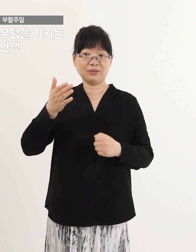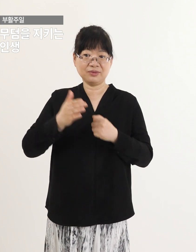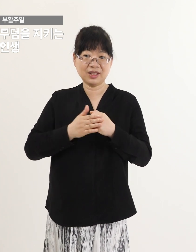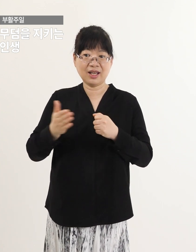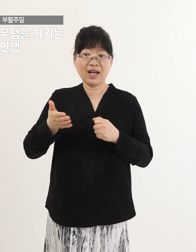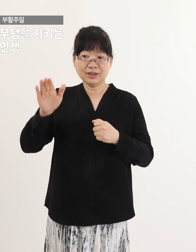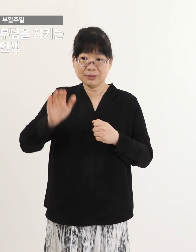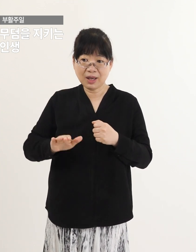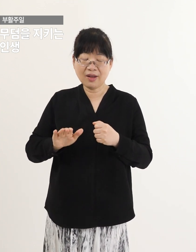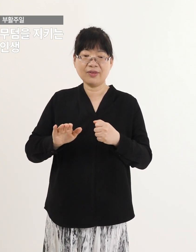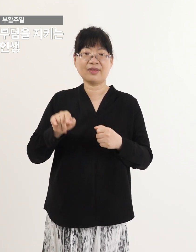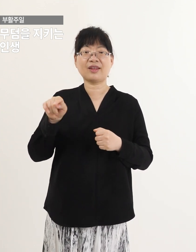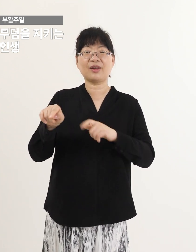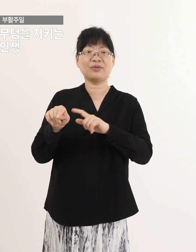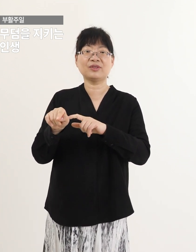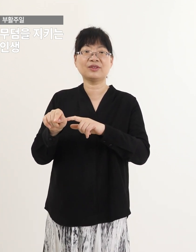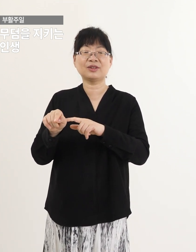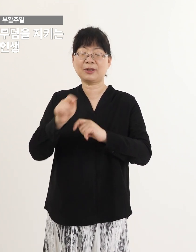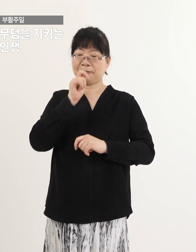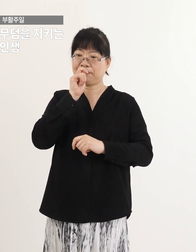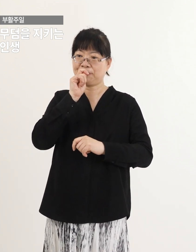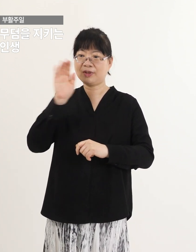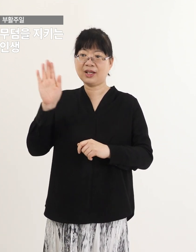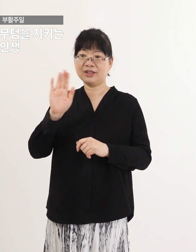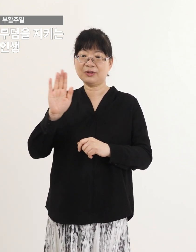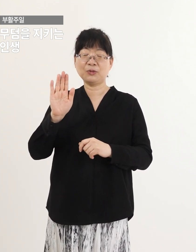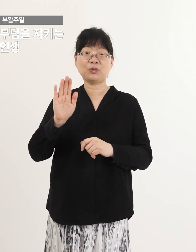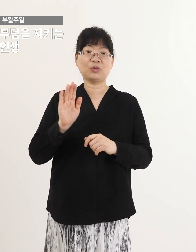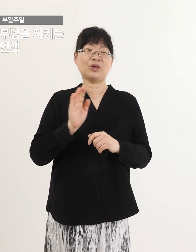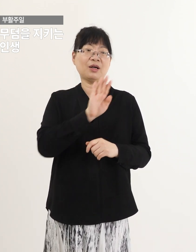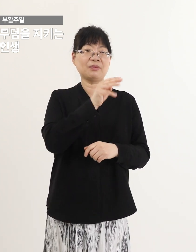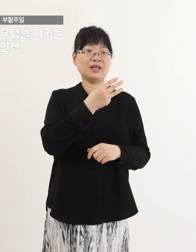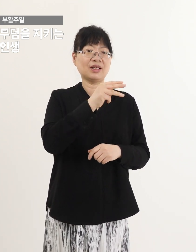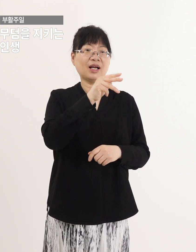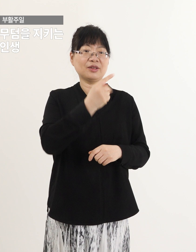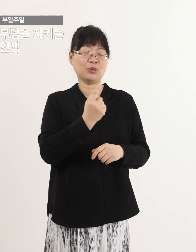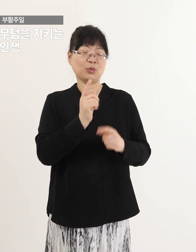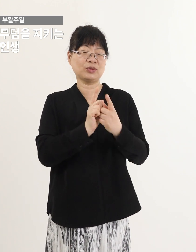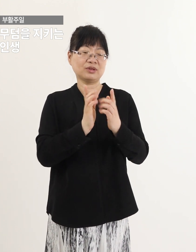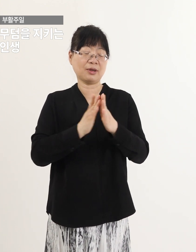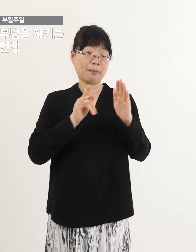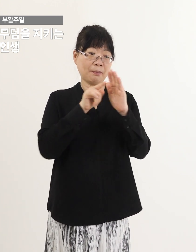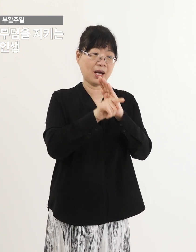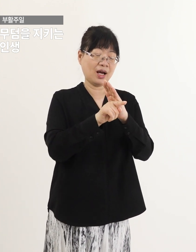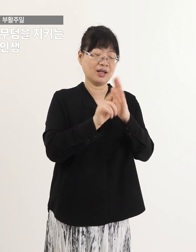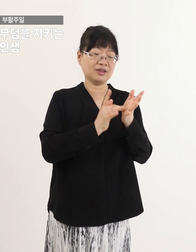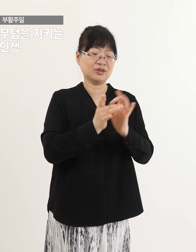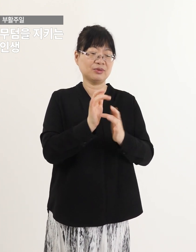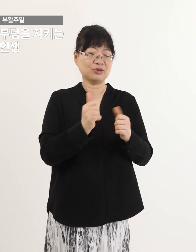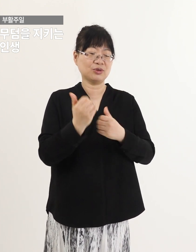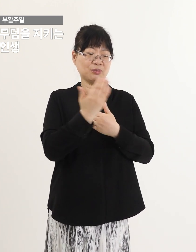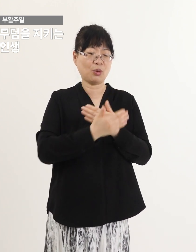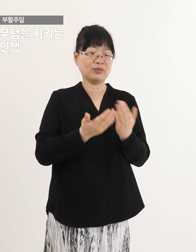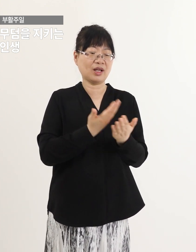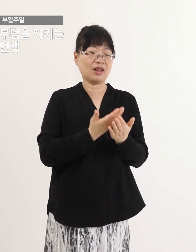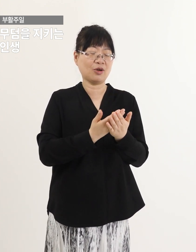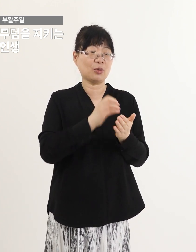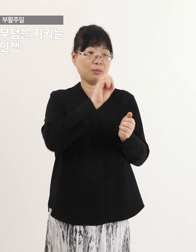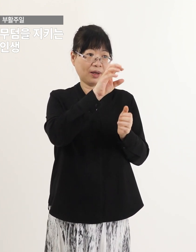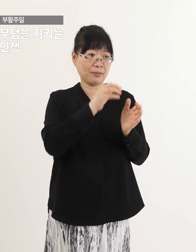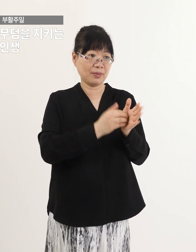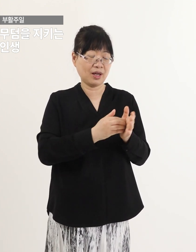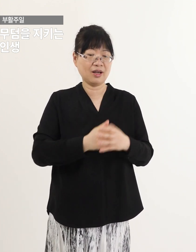빌라도에게 찾아가서 이 사람이 시신을 내어줄 것을 요구합니다. 뭐 때문에